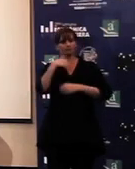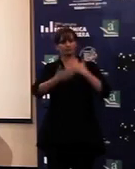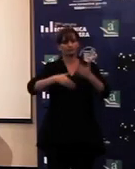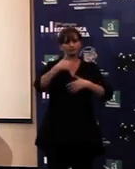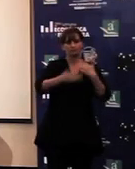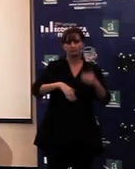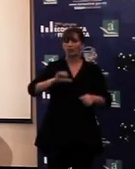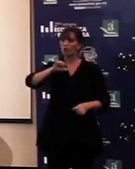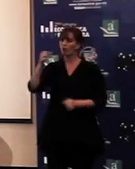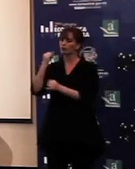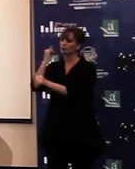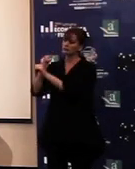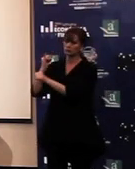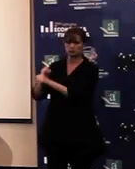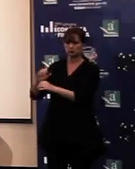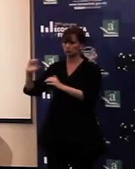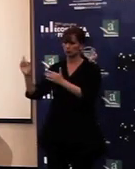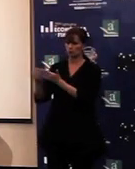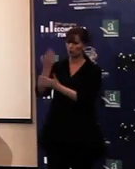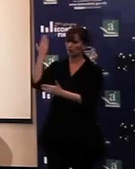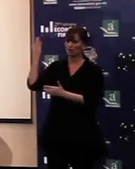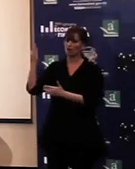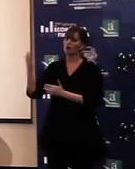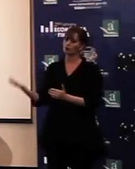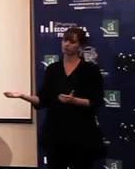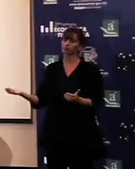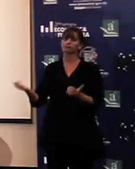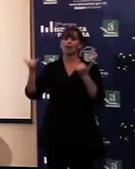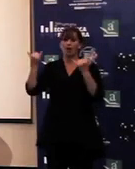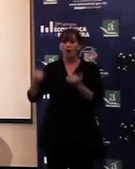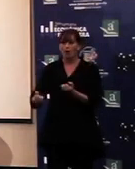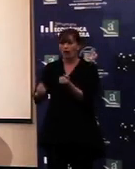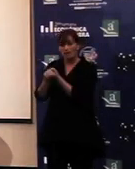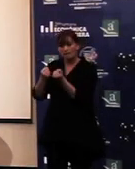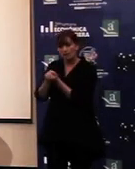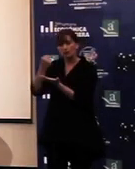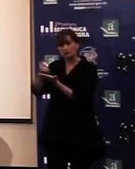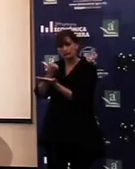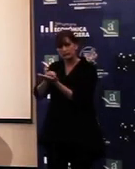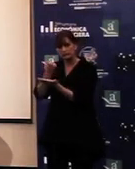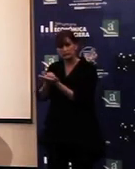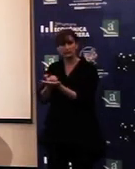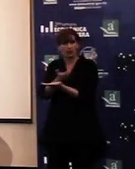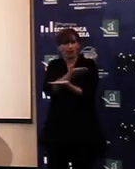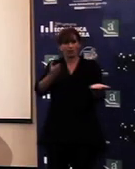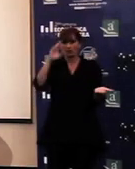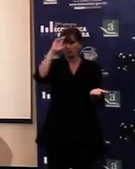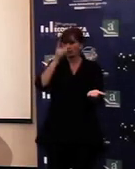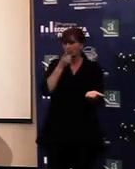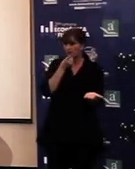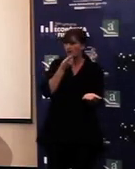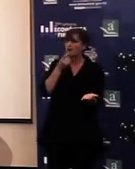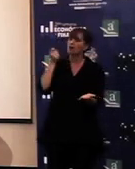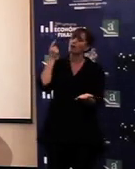consolidar las finanzas, y que hoy en día la República Dominicana goce de una credibilidad